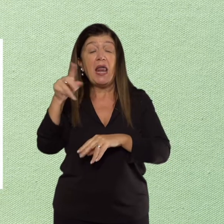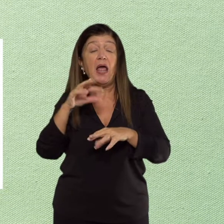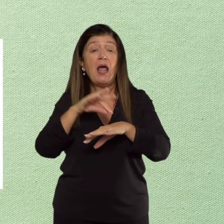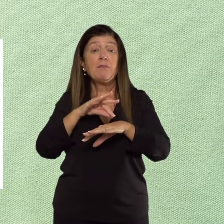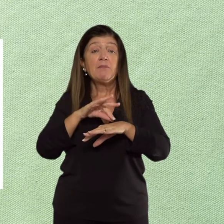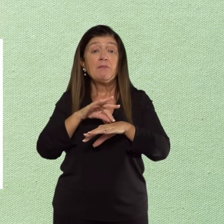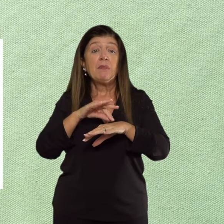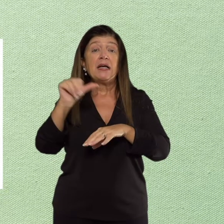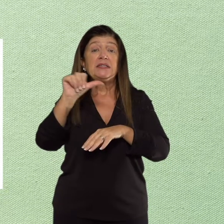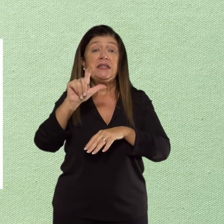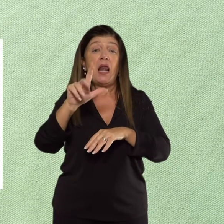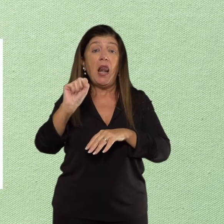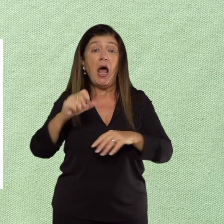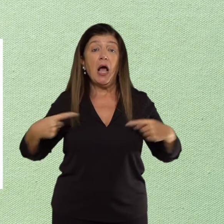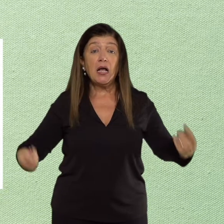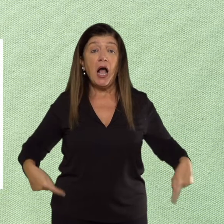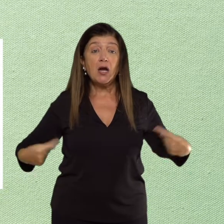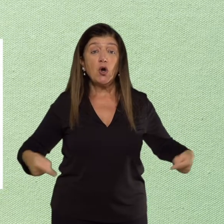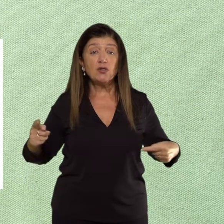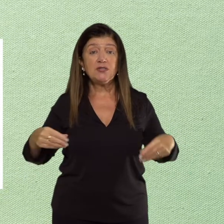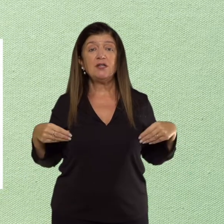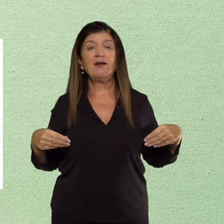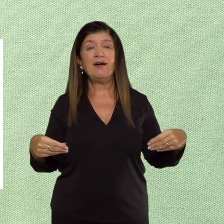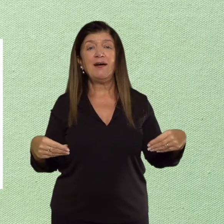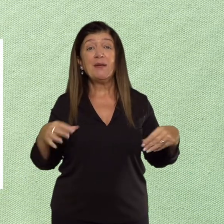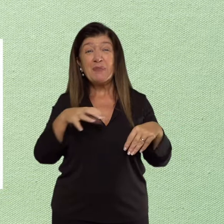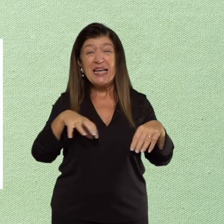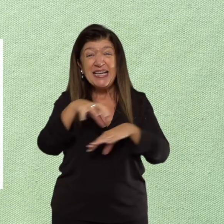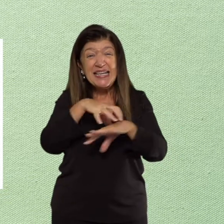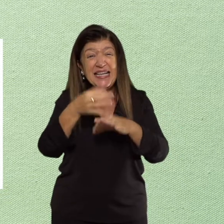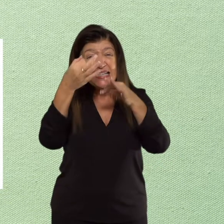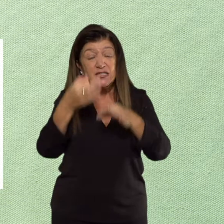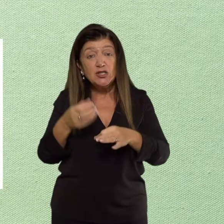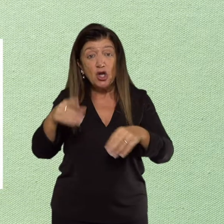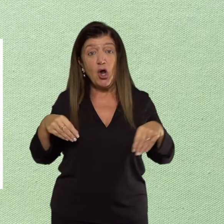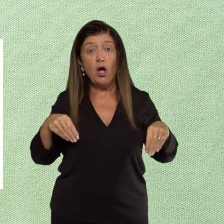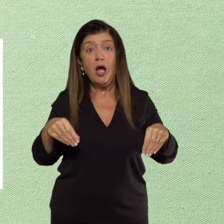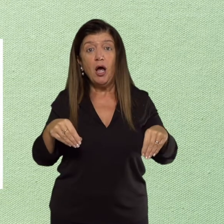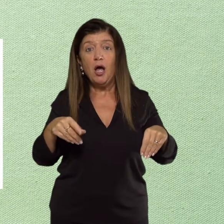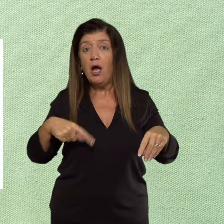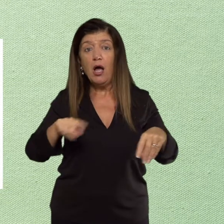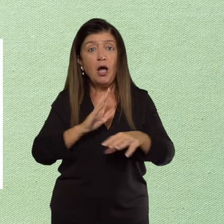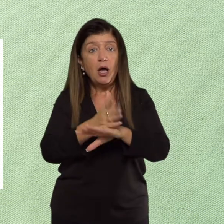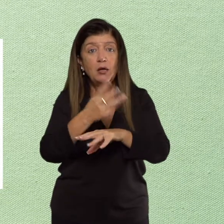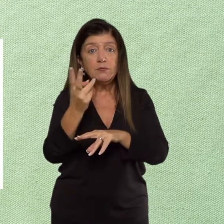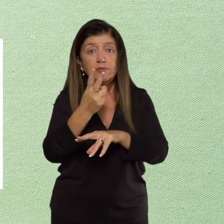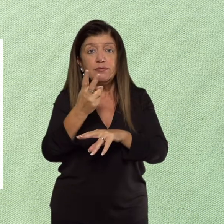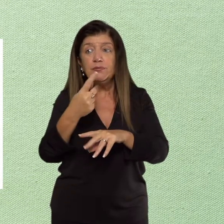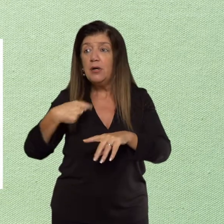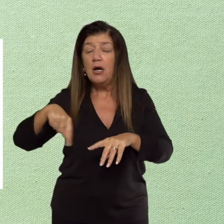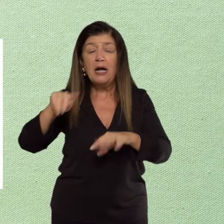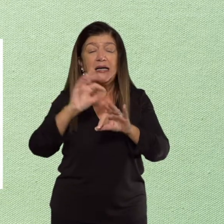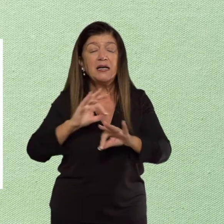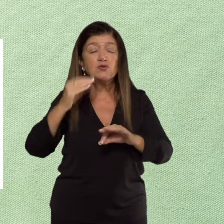al convegno, mi al sembra convegno una cosa, COP26 e di Glasgow, mi sembra una cosa incredibile. Comunque sì. Mi viene un po'